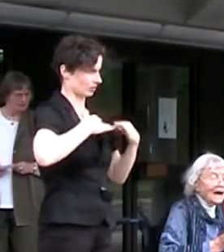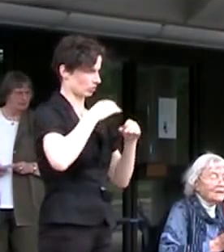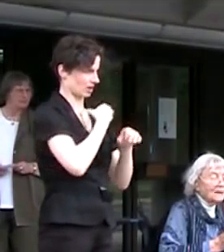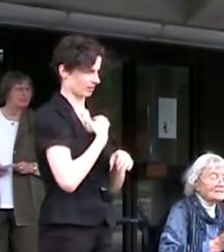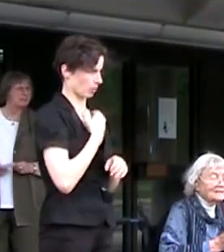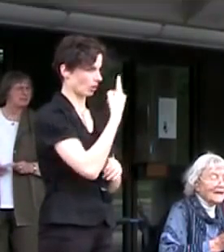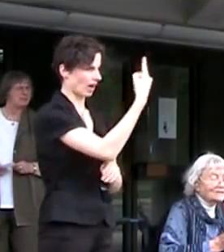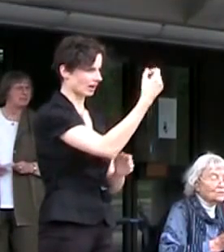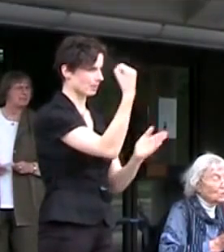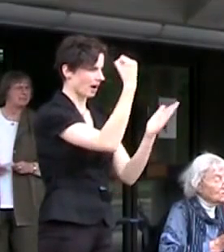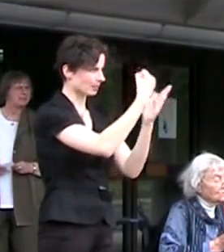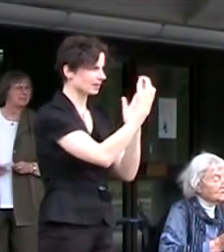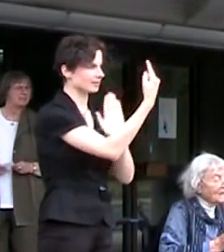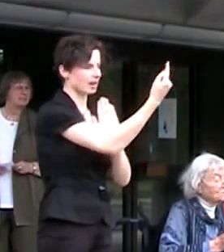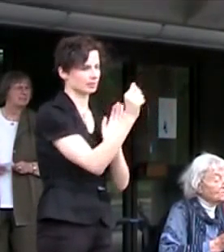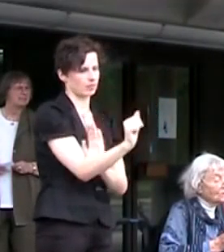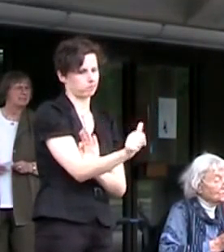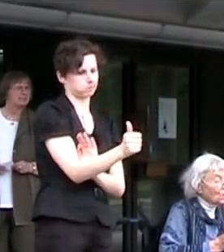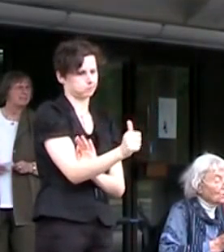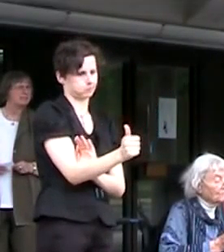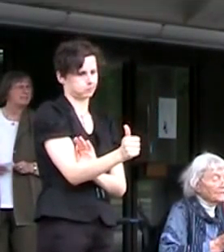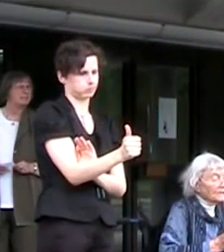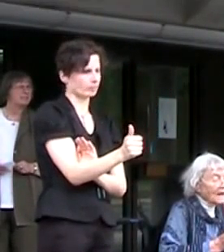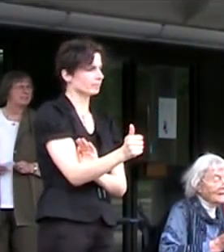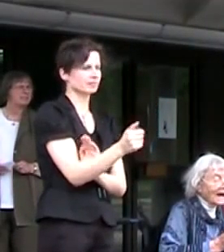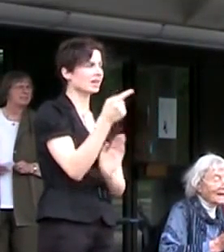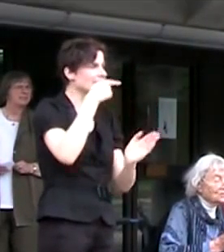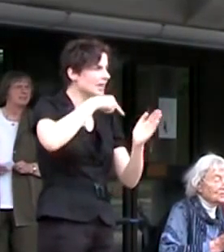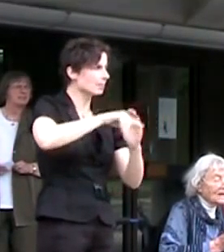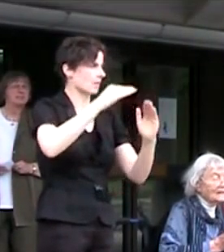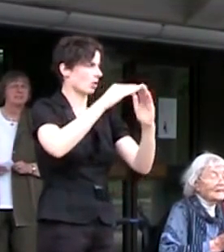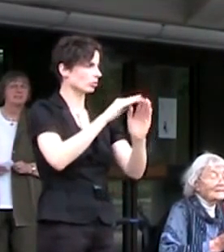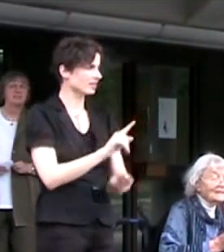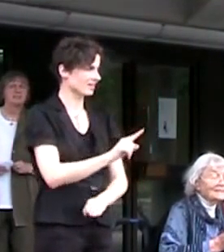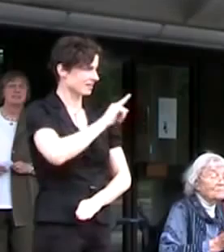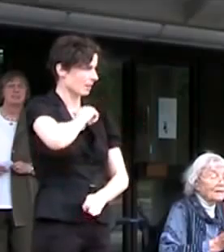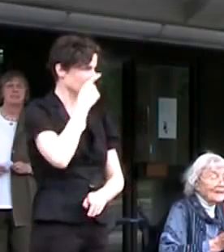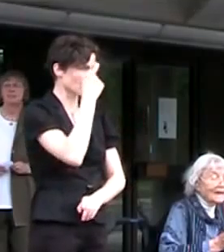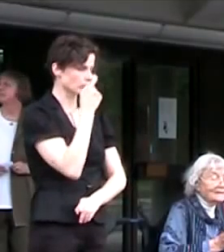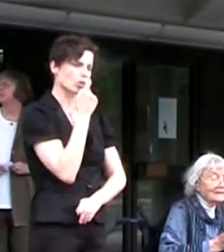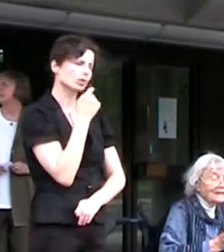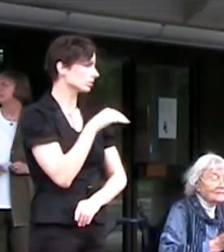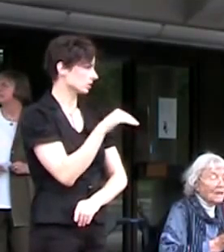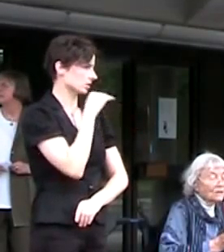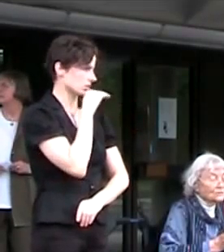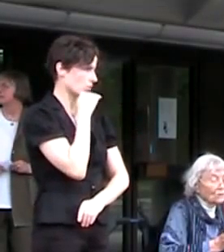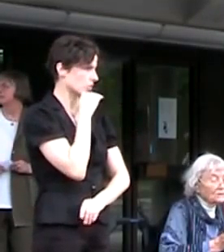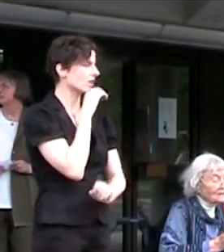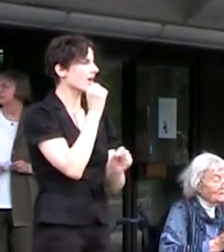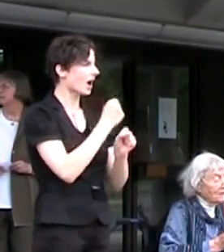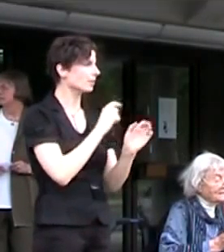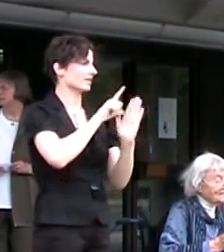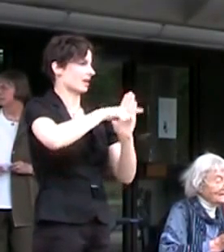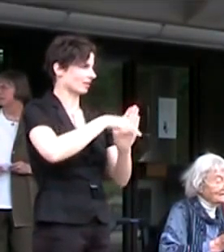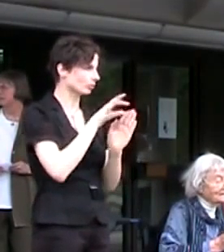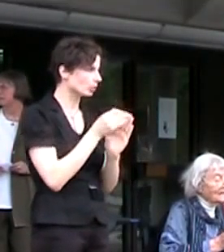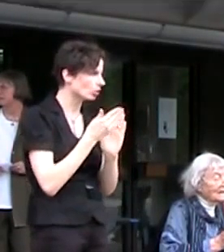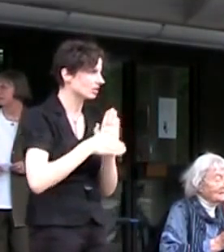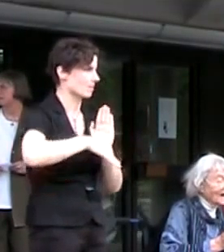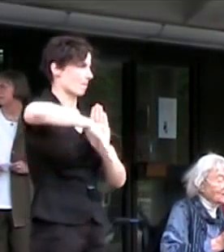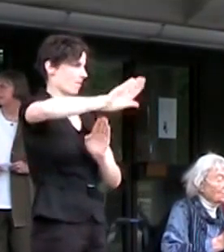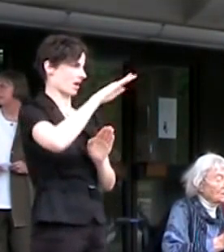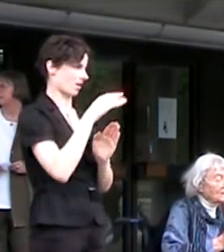die Arbeitsleistung zur Selbstversorgung einer Anstalt nicht mehr gelten ließ, sondern die